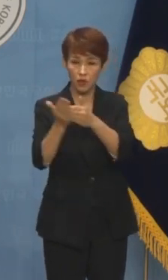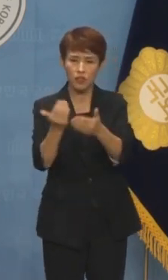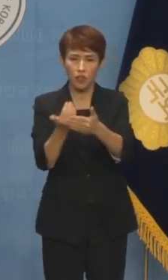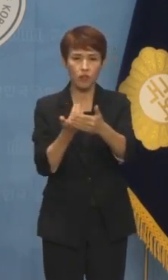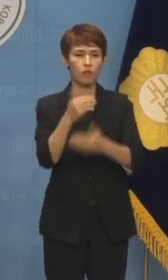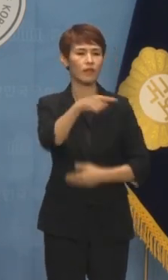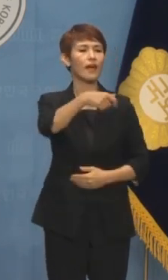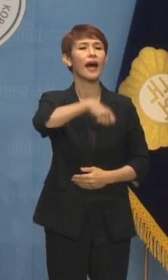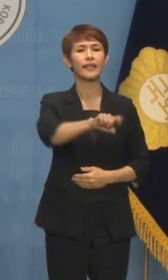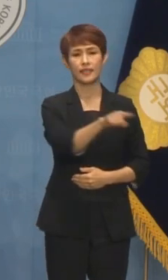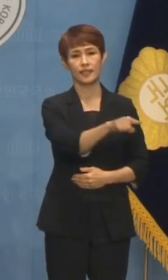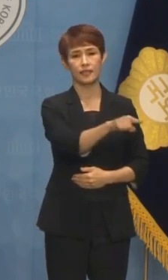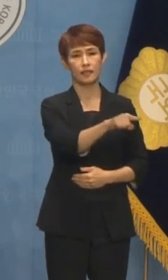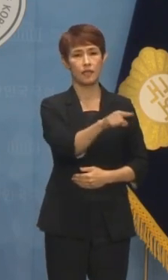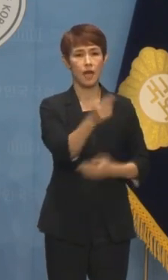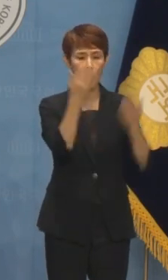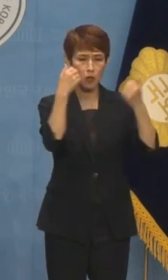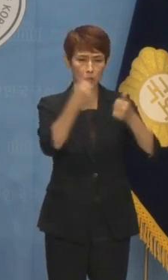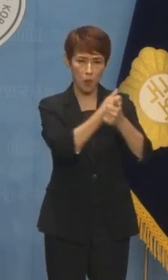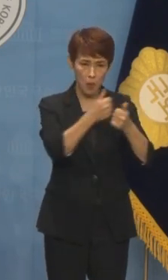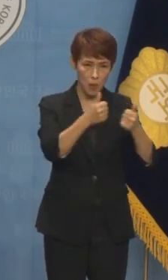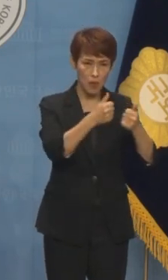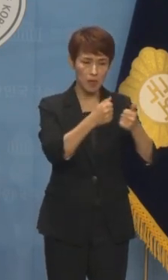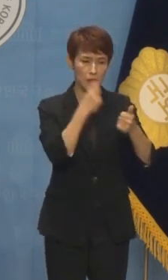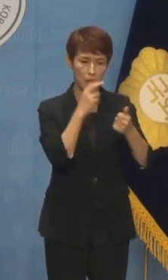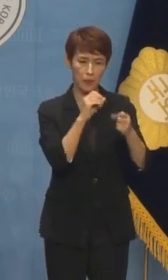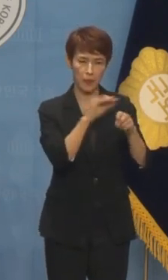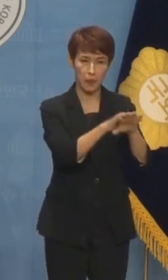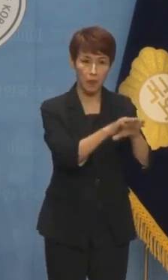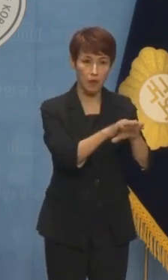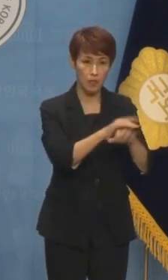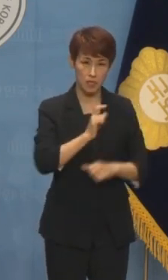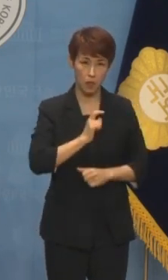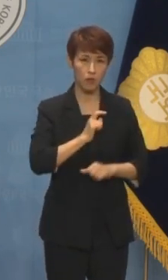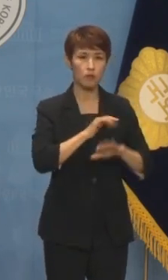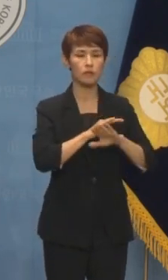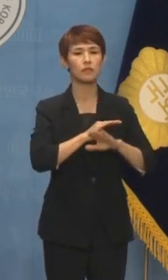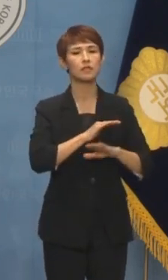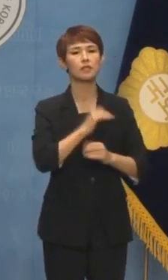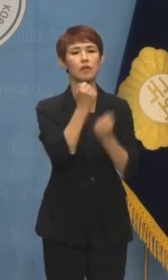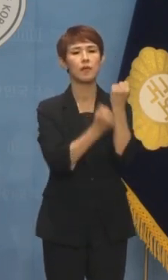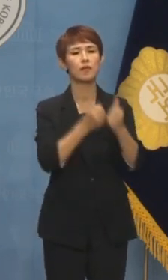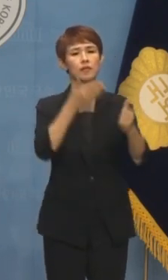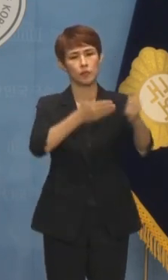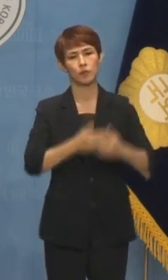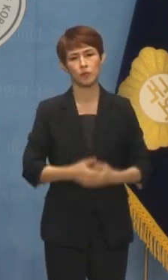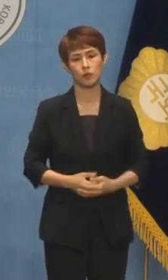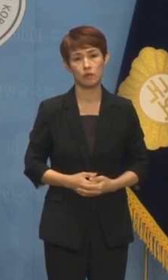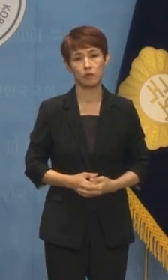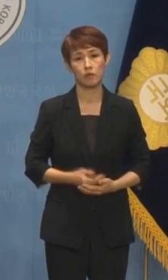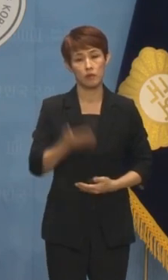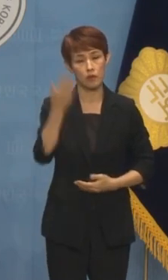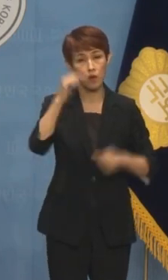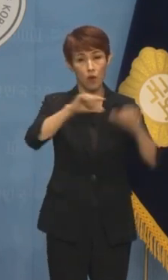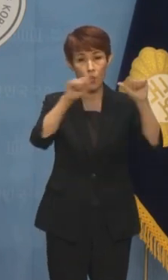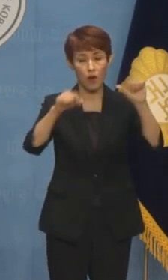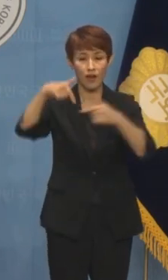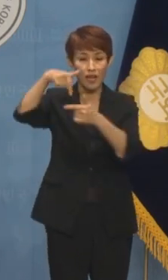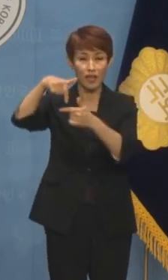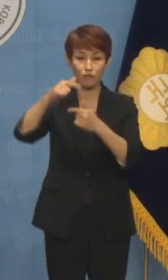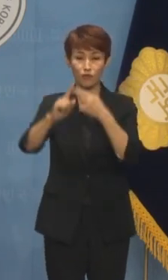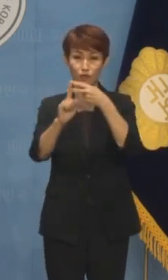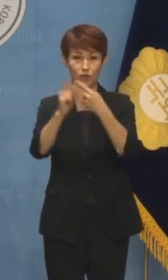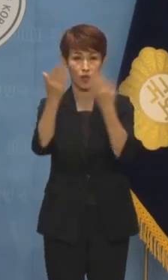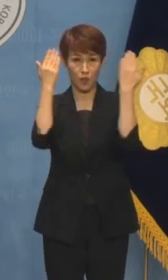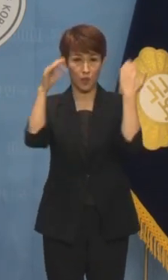자신의 아들의 학폭 무마 의혹에 대해서부터 해명해야 합니다. 지난해 5월 강남의 한